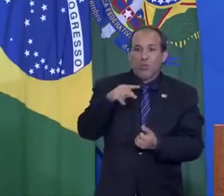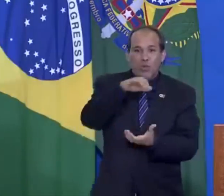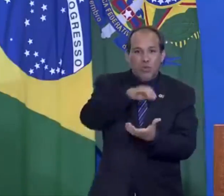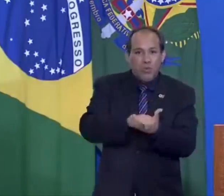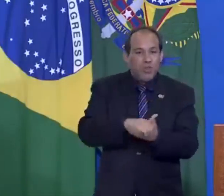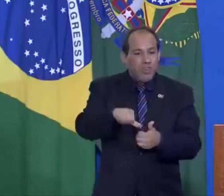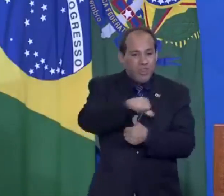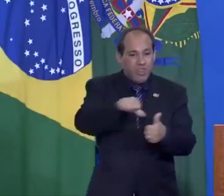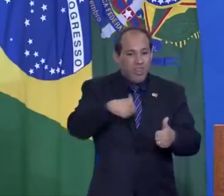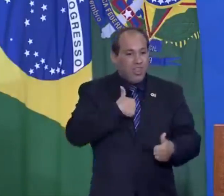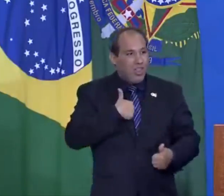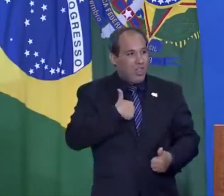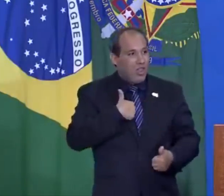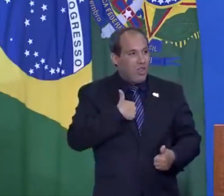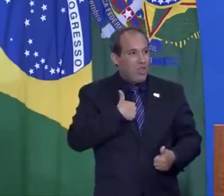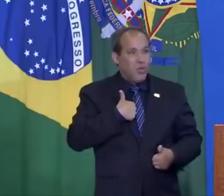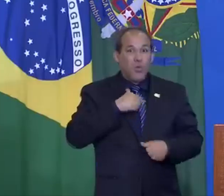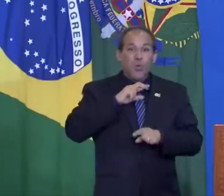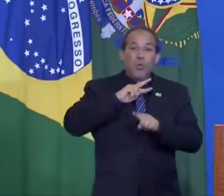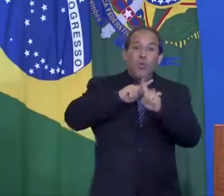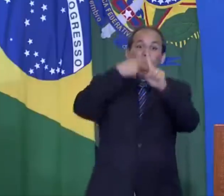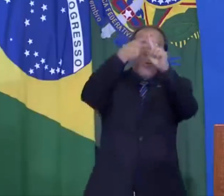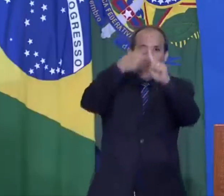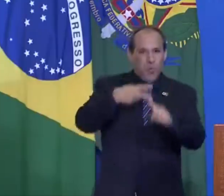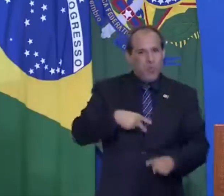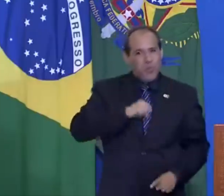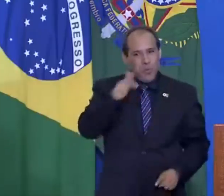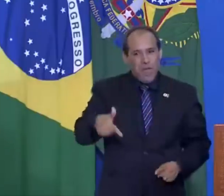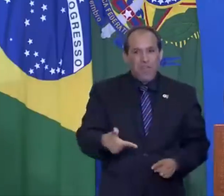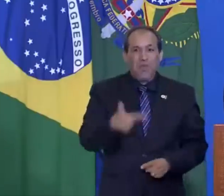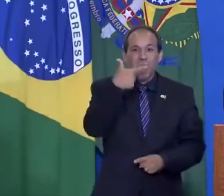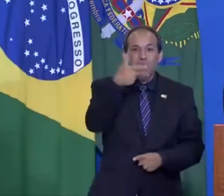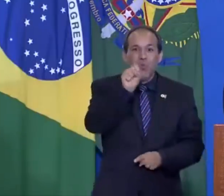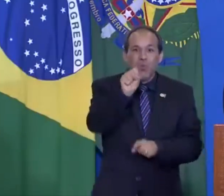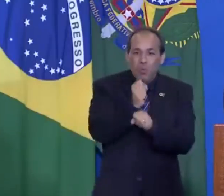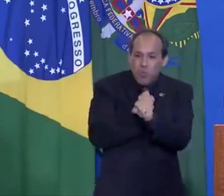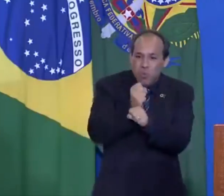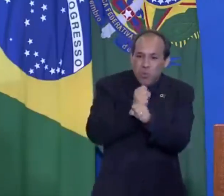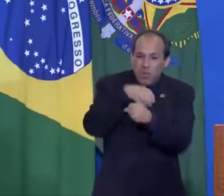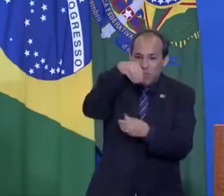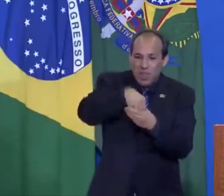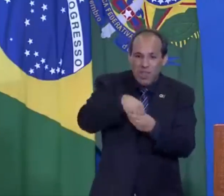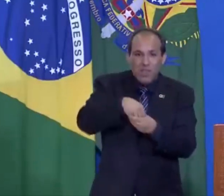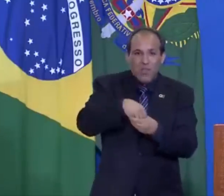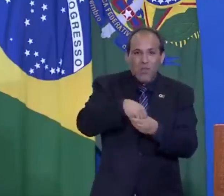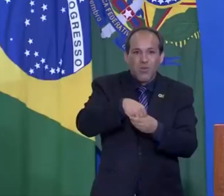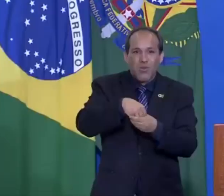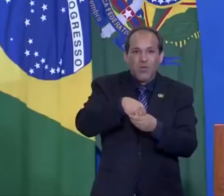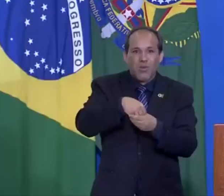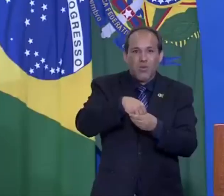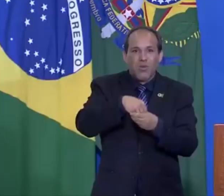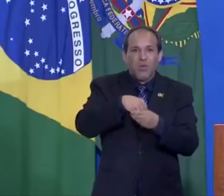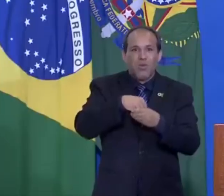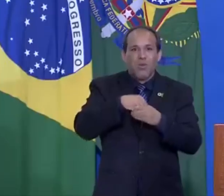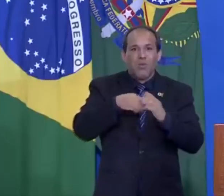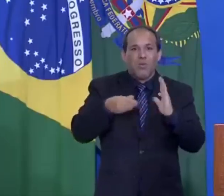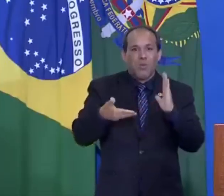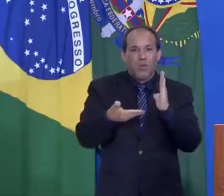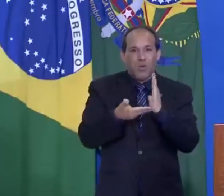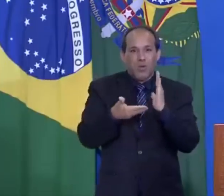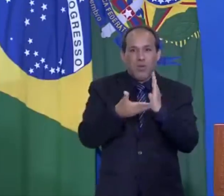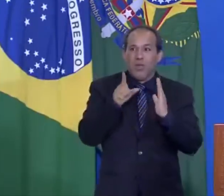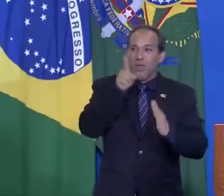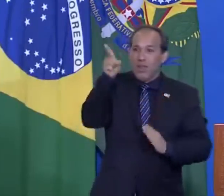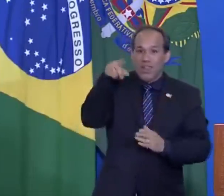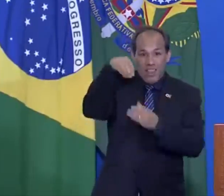Eu fiquei o dobro disso, 28 anos dentro do parlamento. Lá também